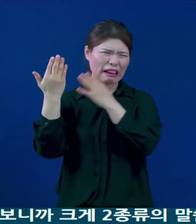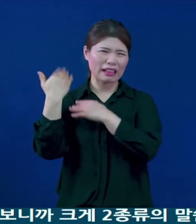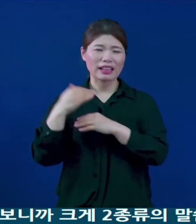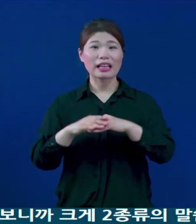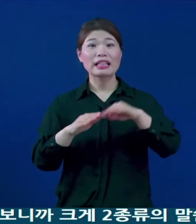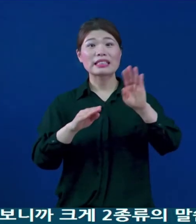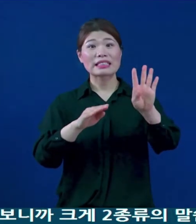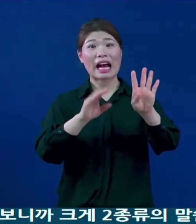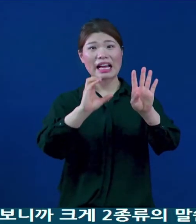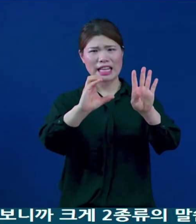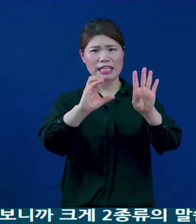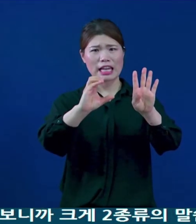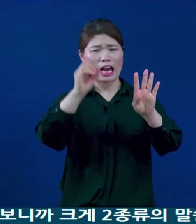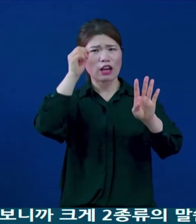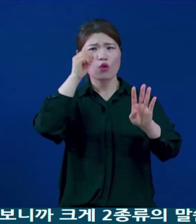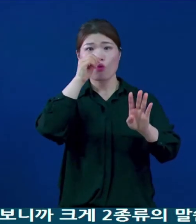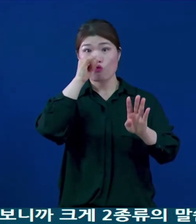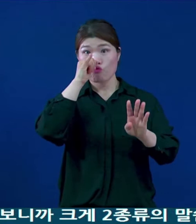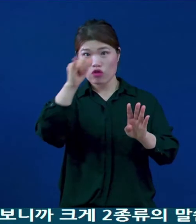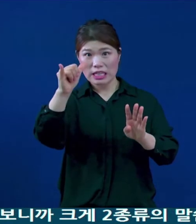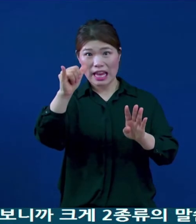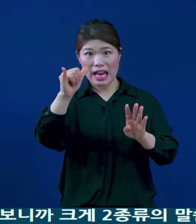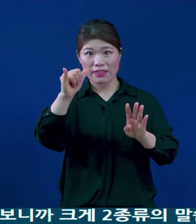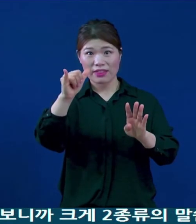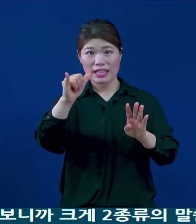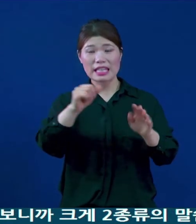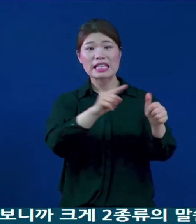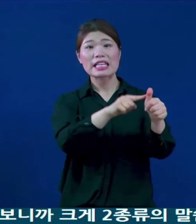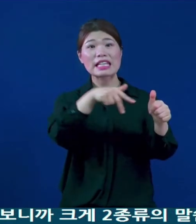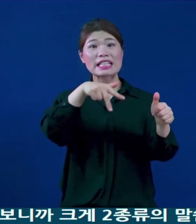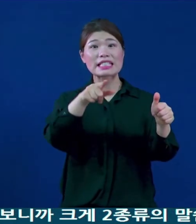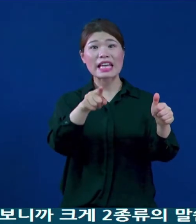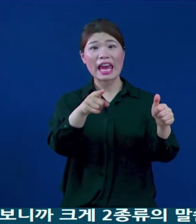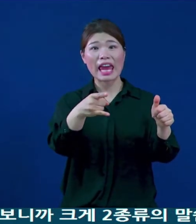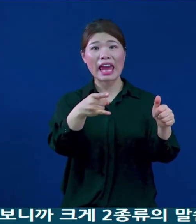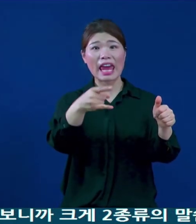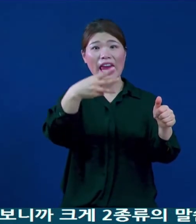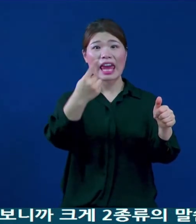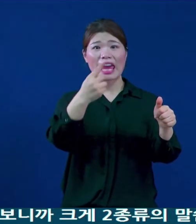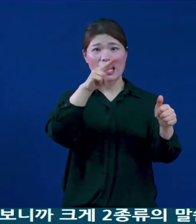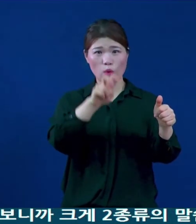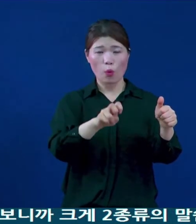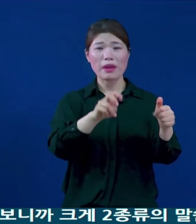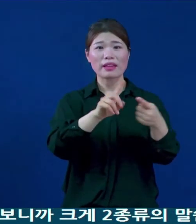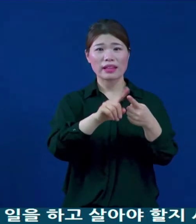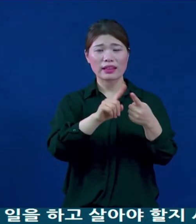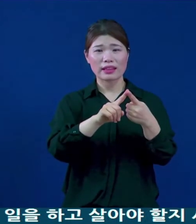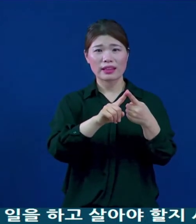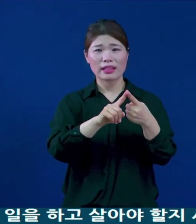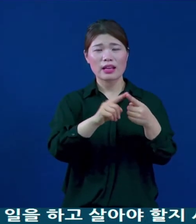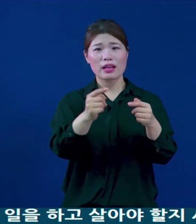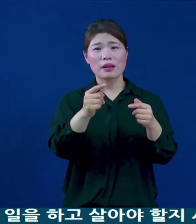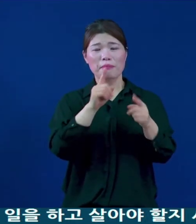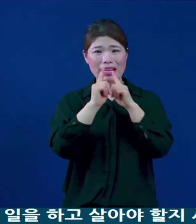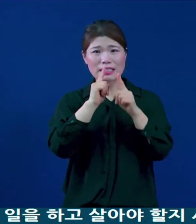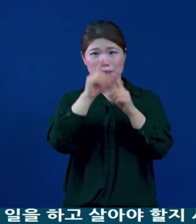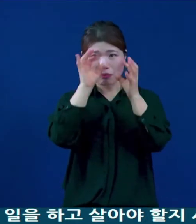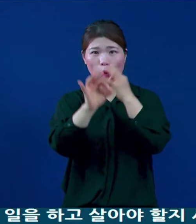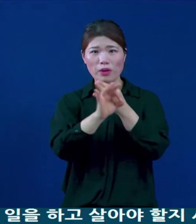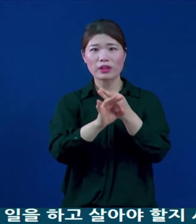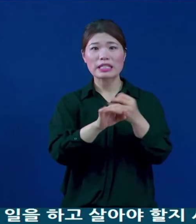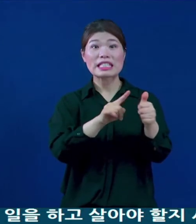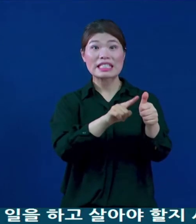성서학자 및 교회의 큰 어른이 있었는데, 제롬을 붙들었던 말씀은 디모데후서 2장 2절로 되어